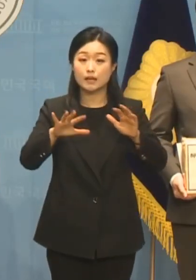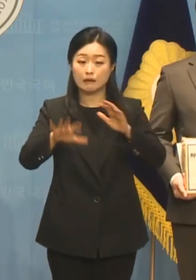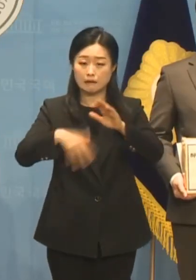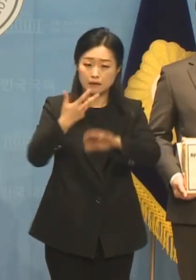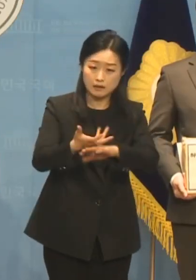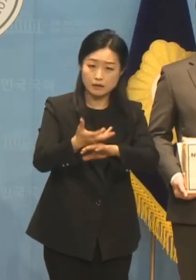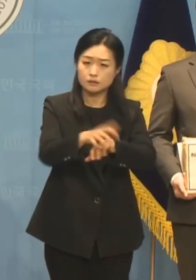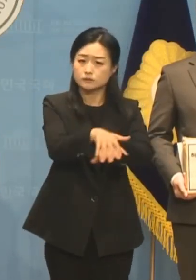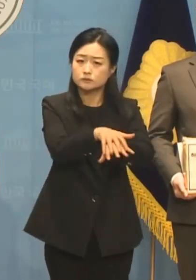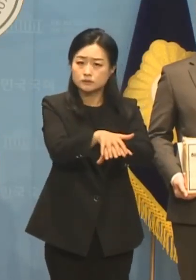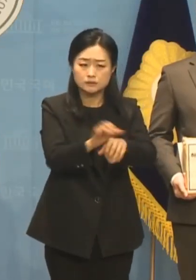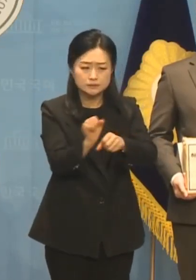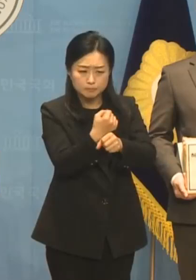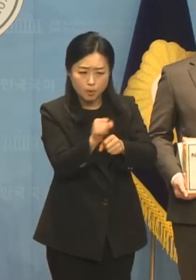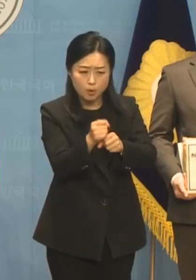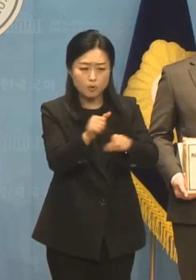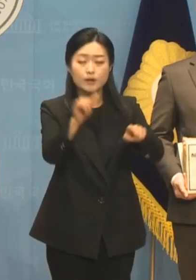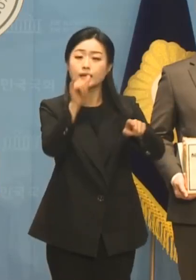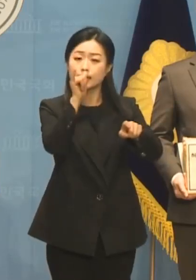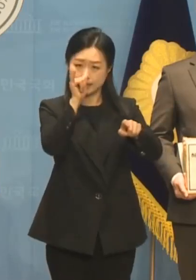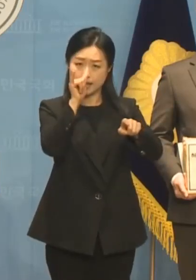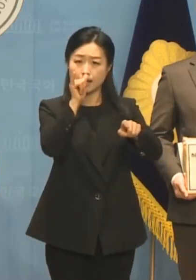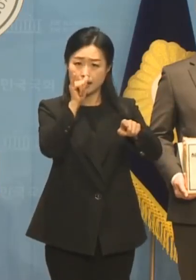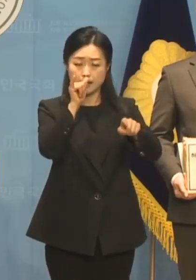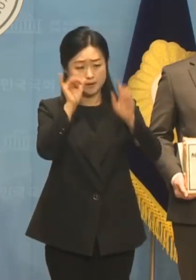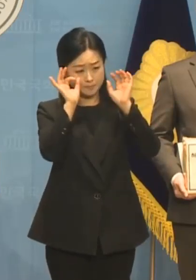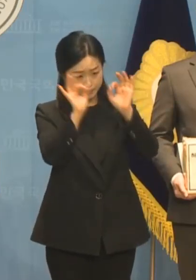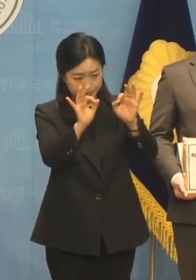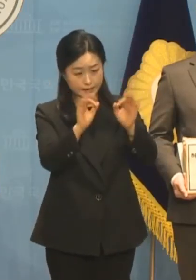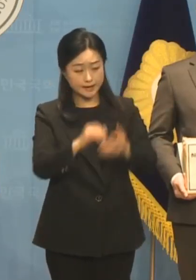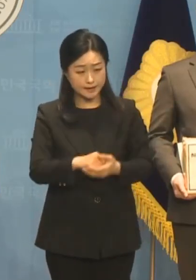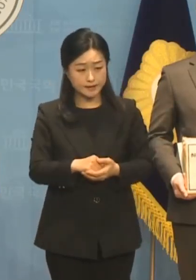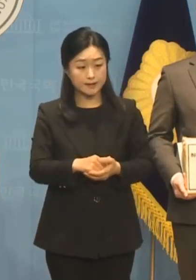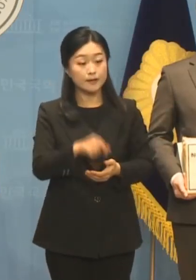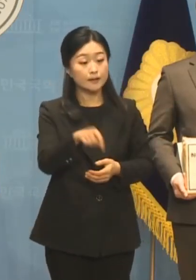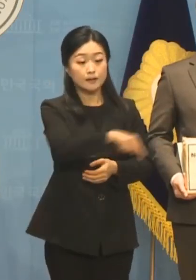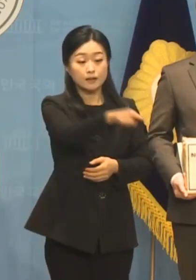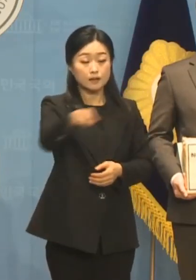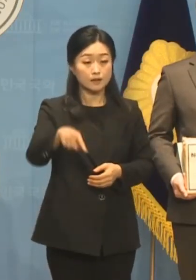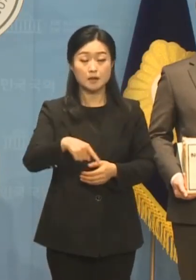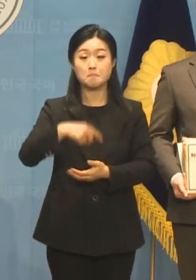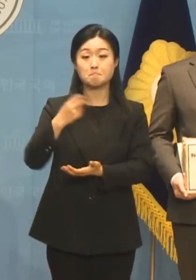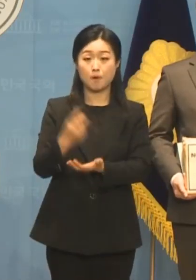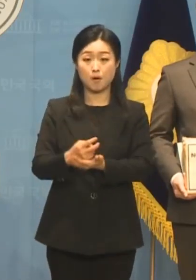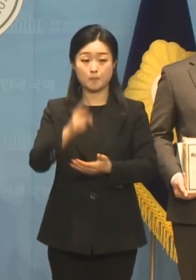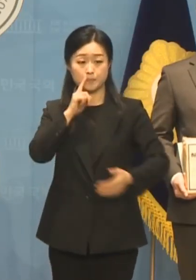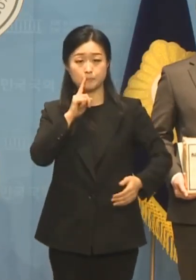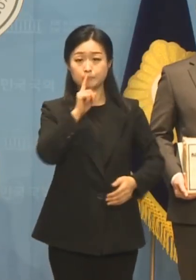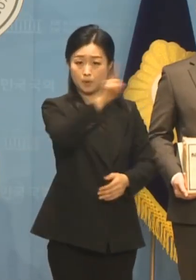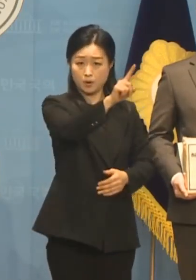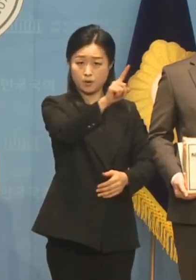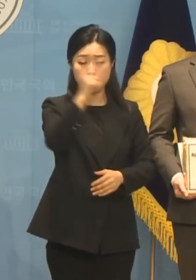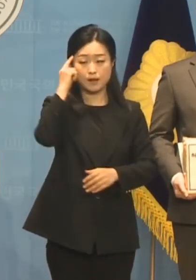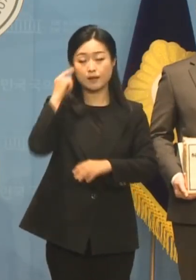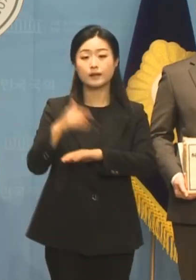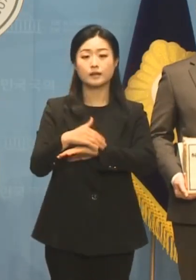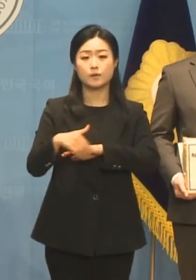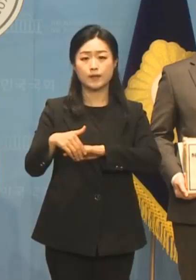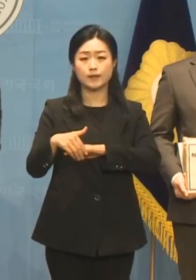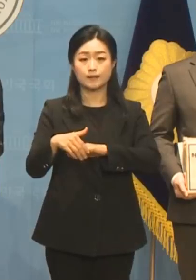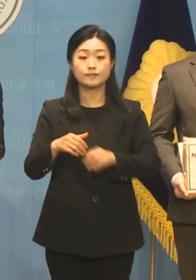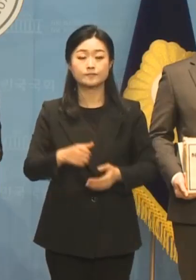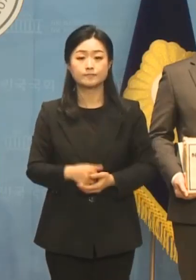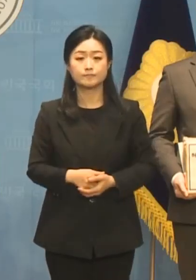노리는 조직적 음모의 일부라고 판단하고 있습니다. 이에 강력한 법적 대응을 진행하도록